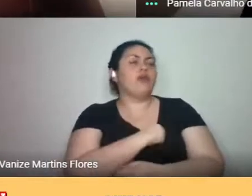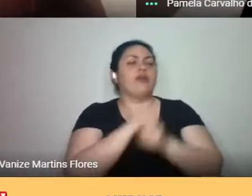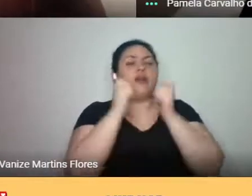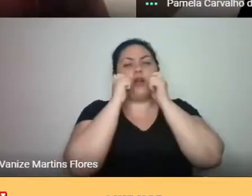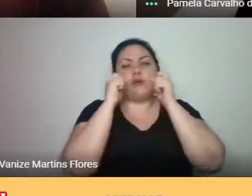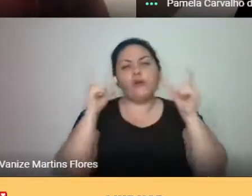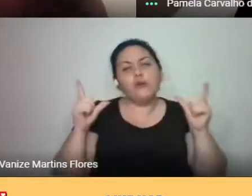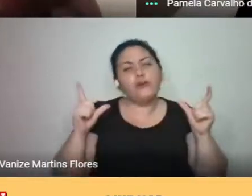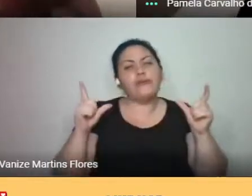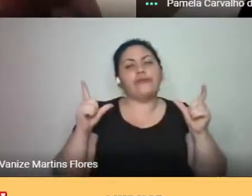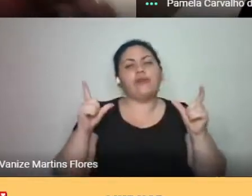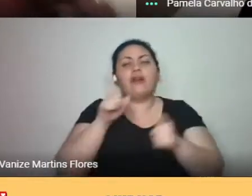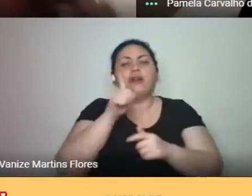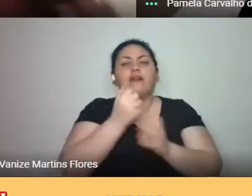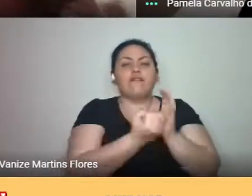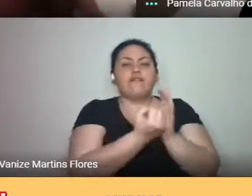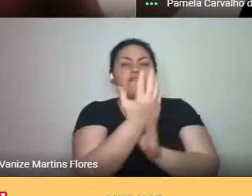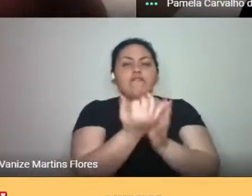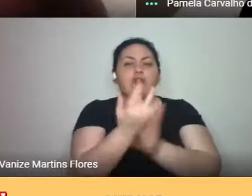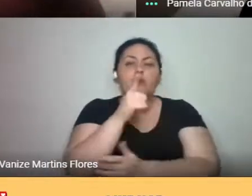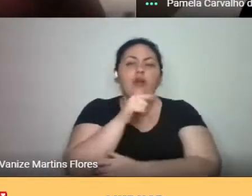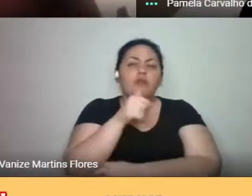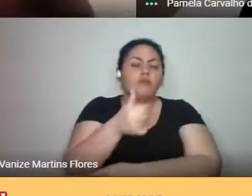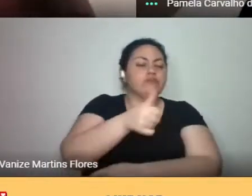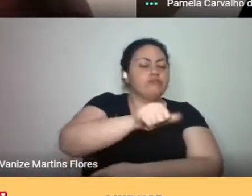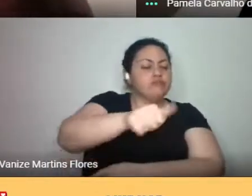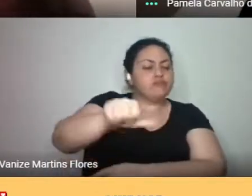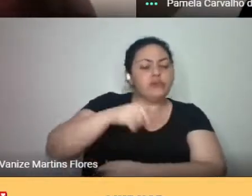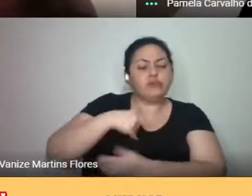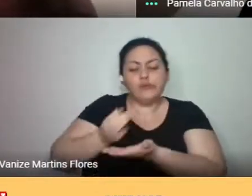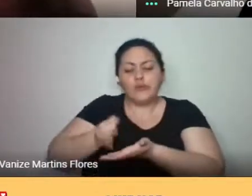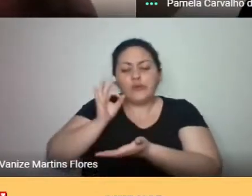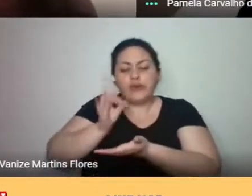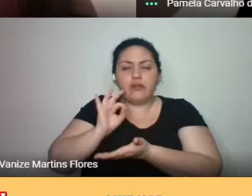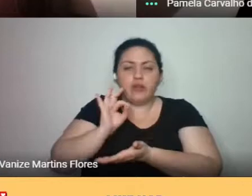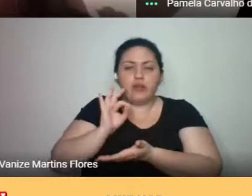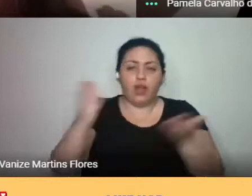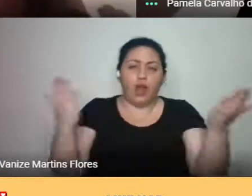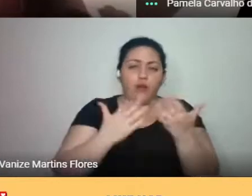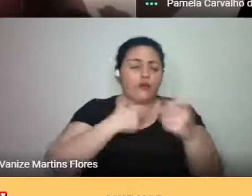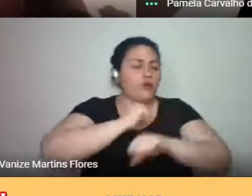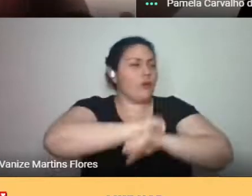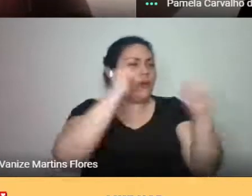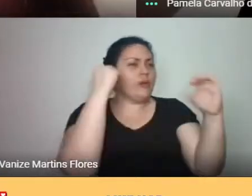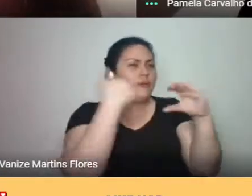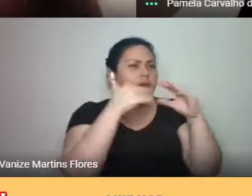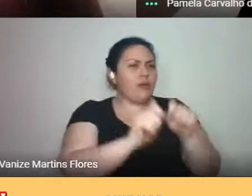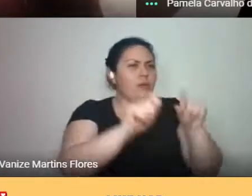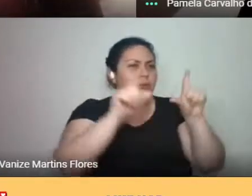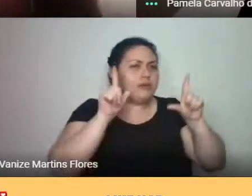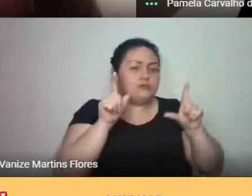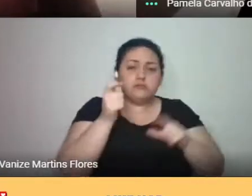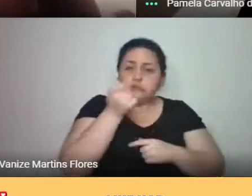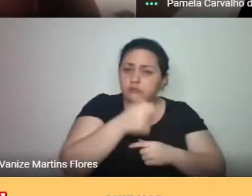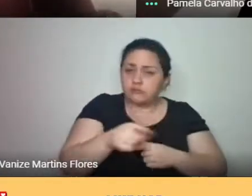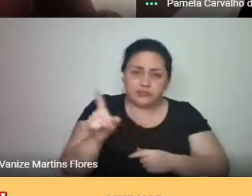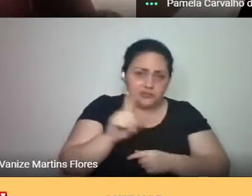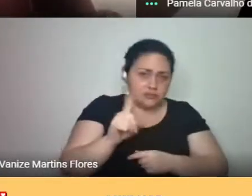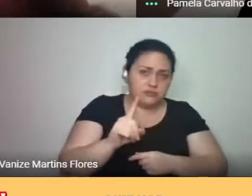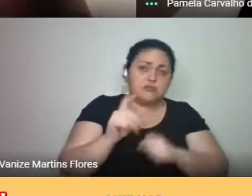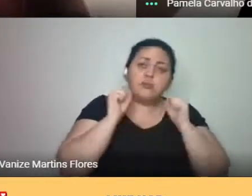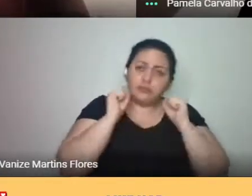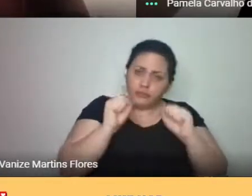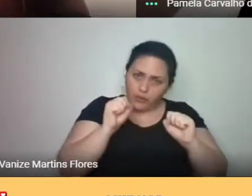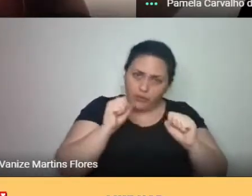minhas plantas, tomando meu café. Agora eu acordo lendo e-mails. Não precisa ser assim. A gente pode acordar, tomar